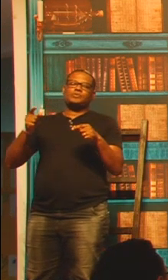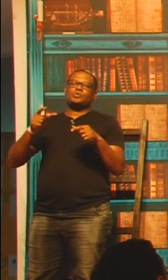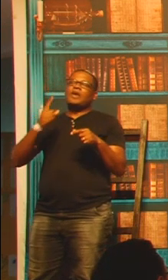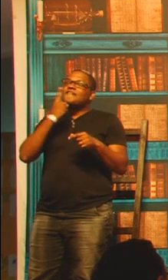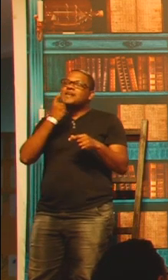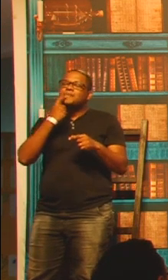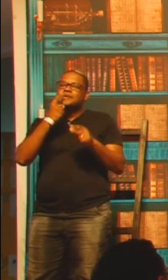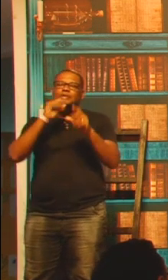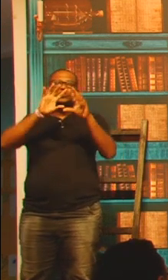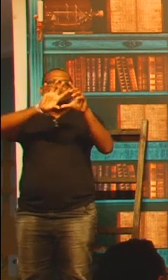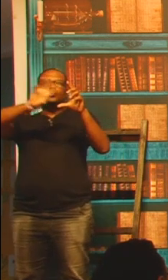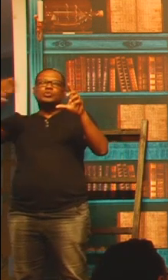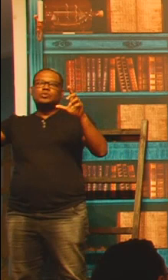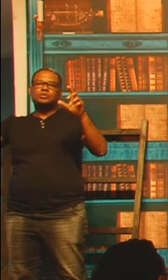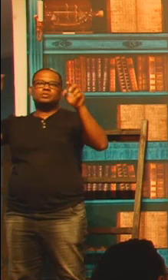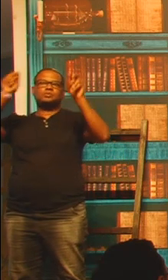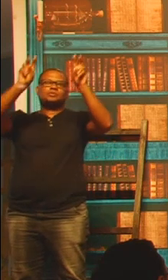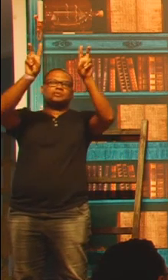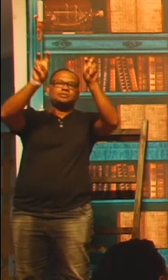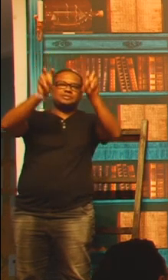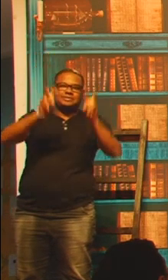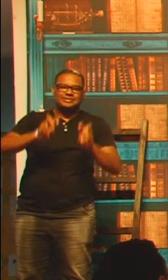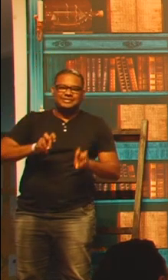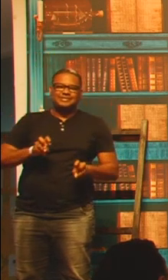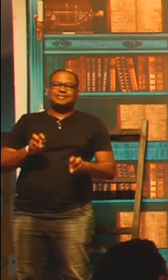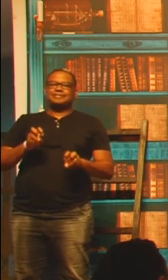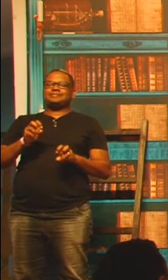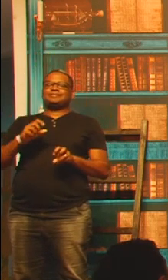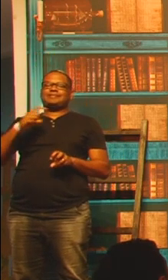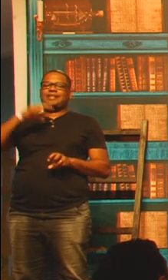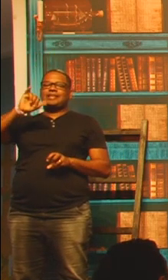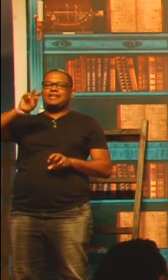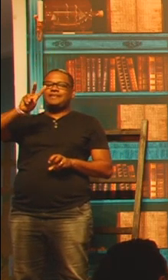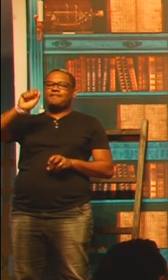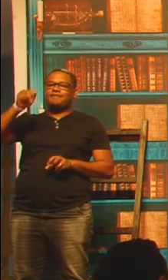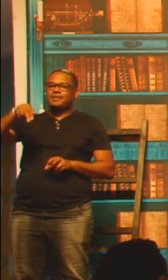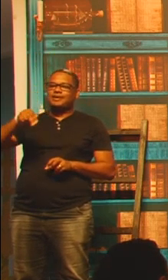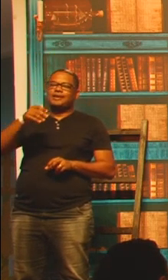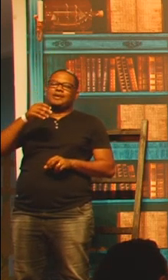verbetes. Ivan o Terrível, eu me lembro até hoje, assim. E essas histórias